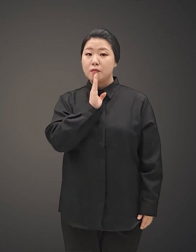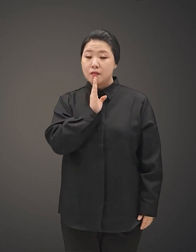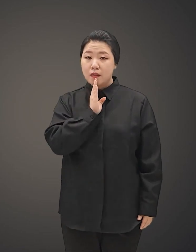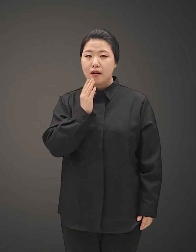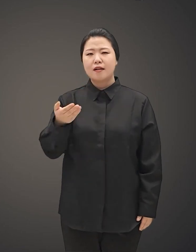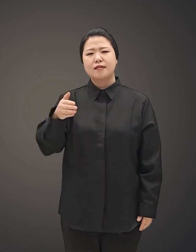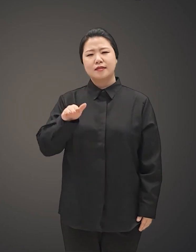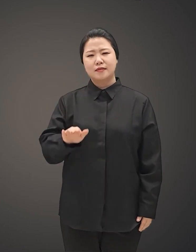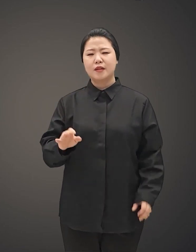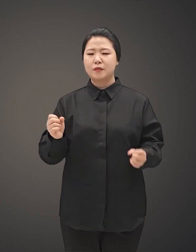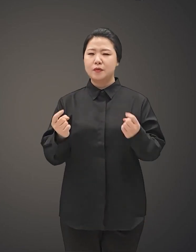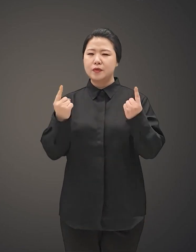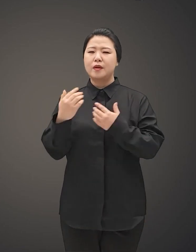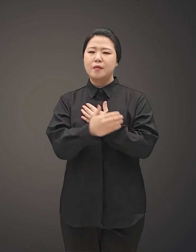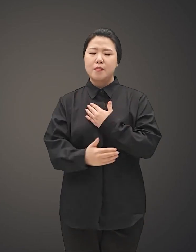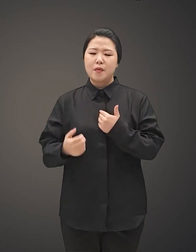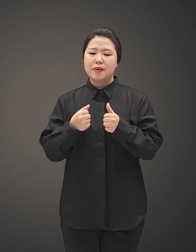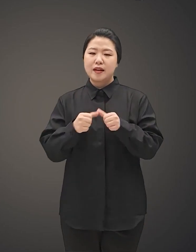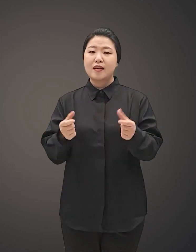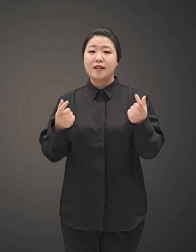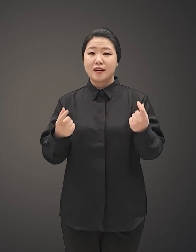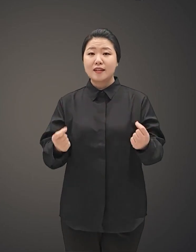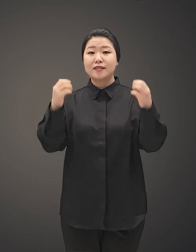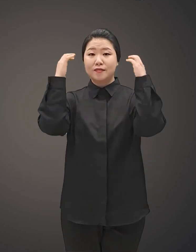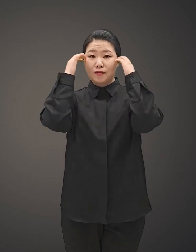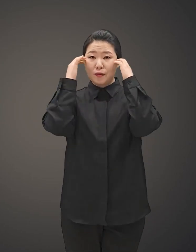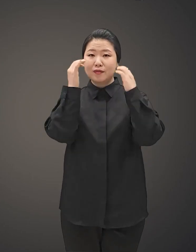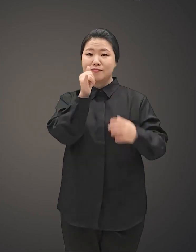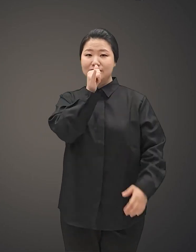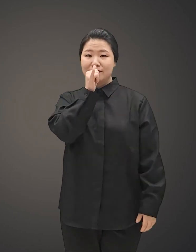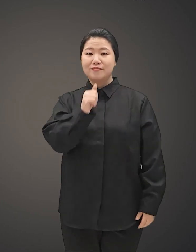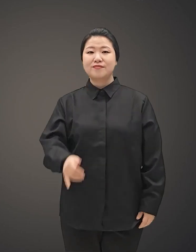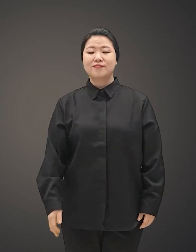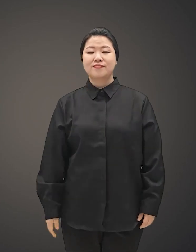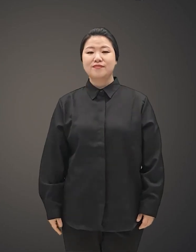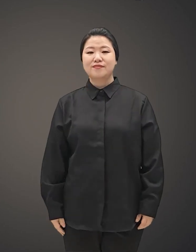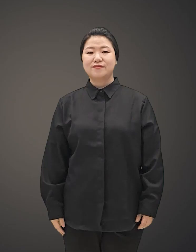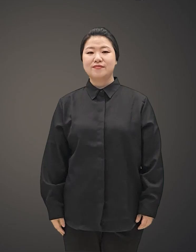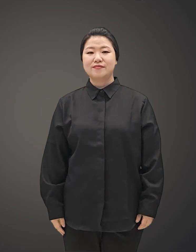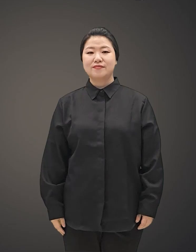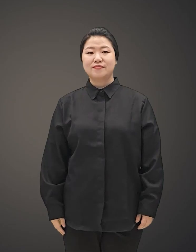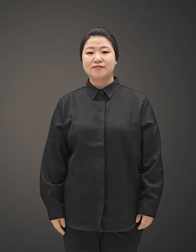일이지만 온몸이 찢기는 것과 같은 고통을 겪을 때도 있습니다.